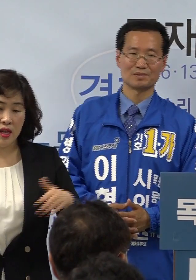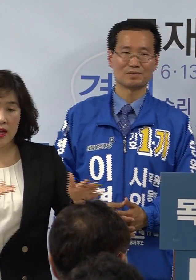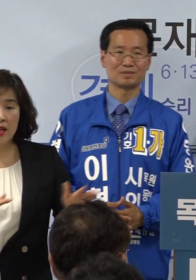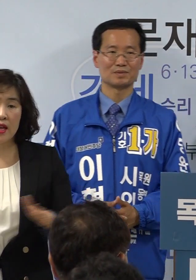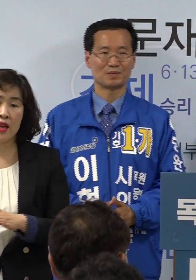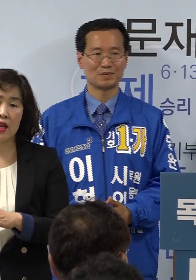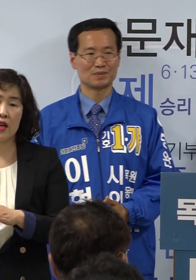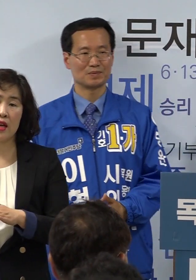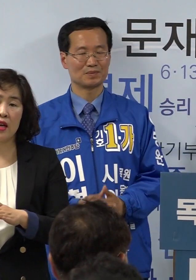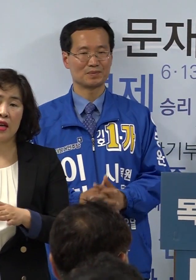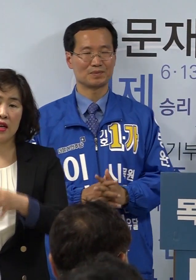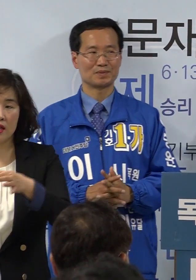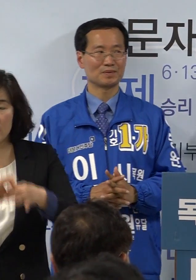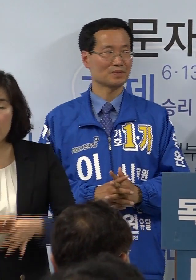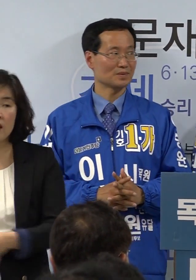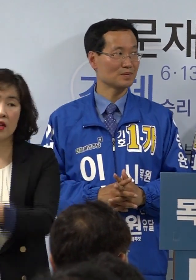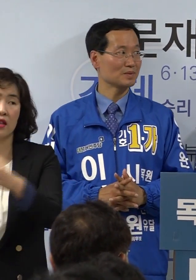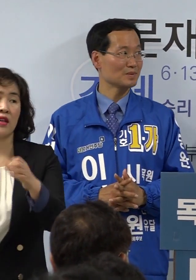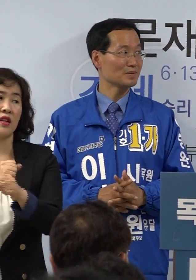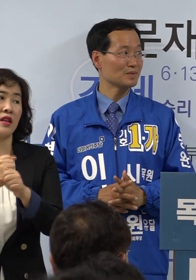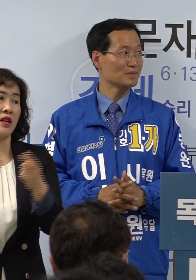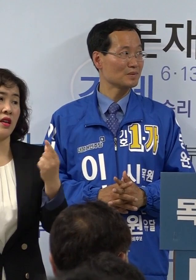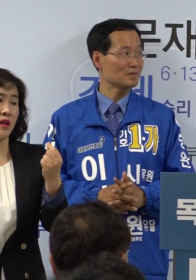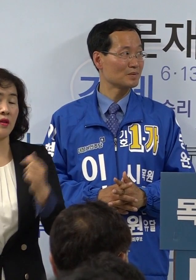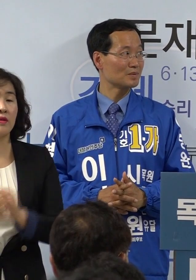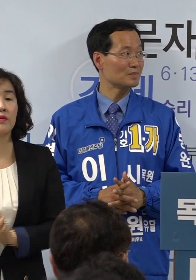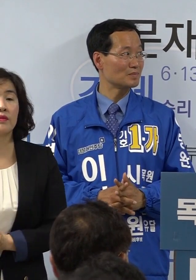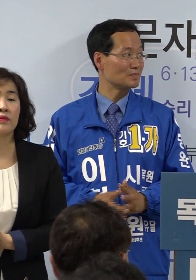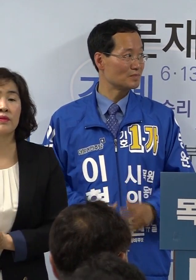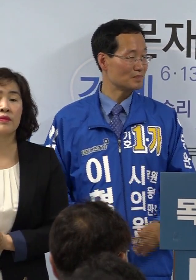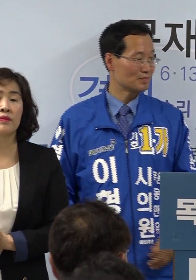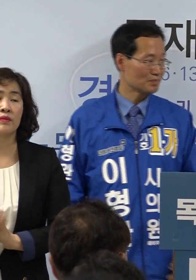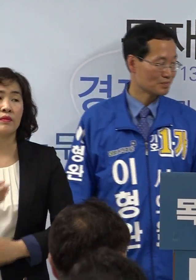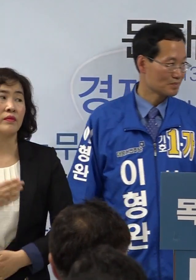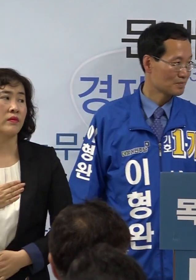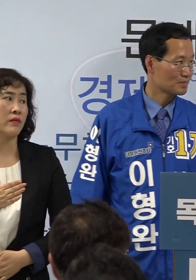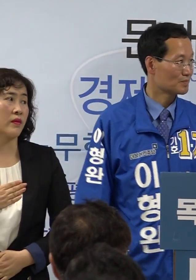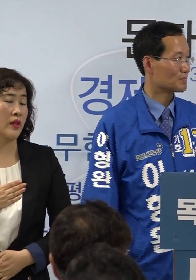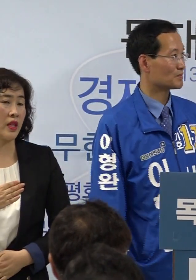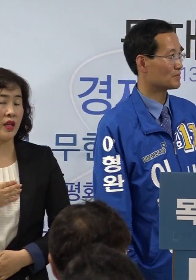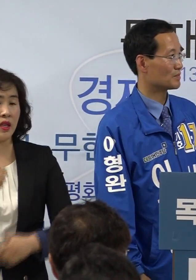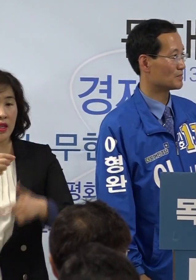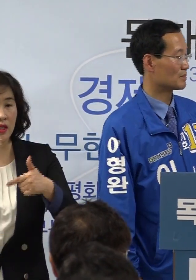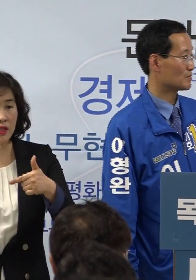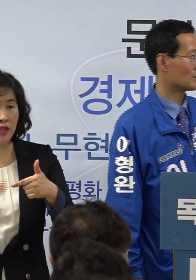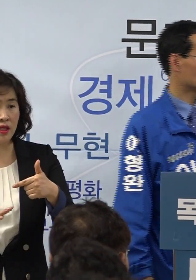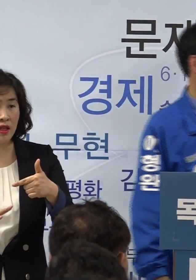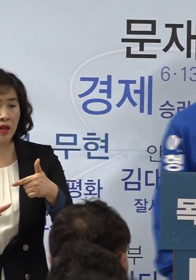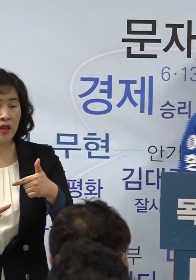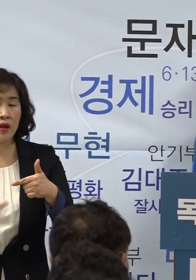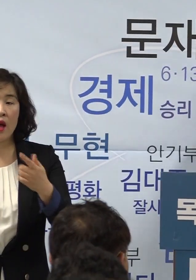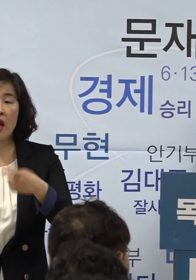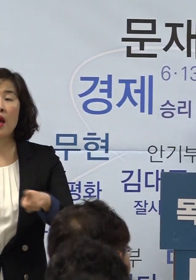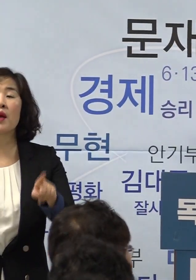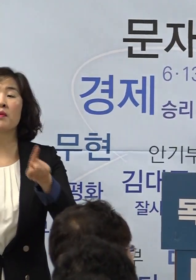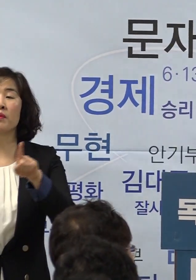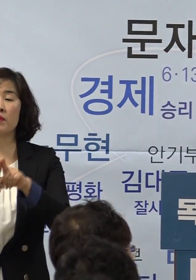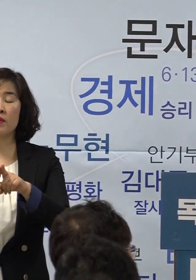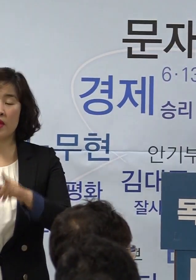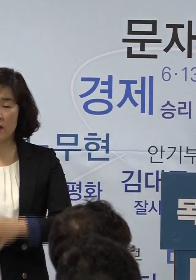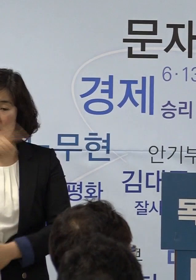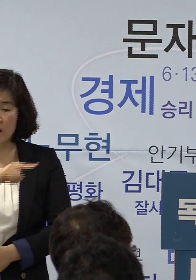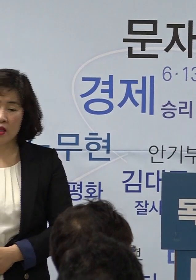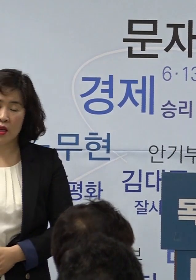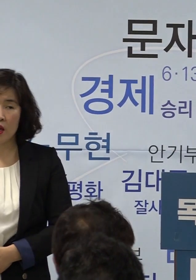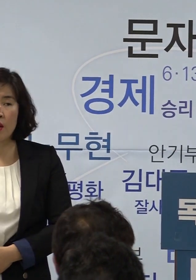경제 벨트를 만드는 것이고 이것은 제가 속해 있는 인천 개성 해주의 삼각벨트와 함께